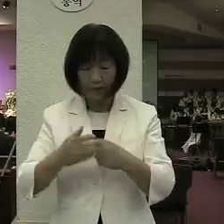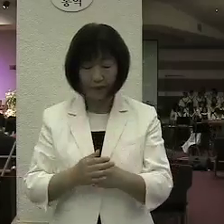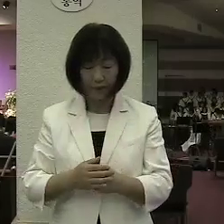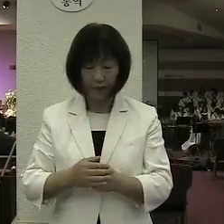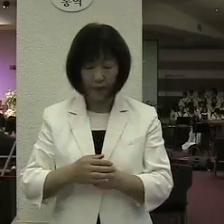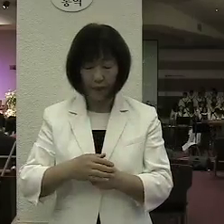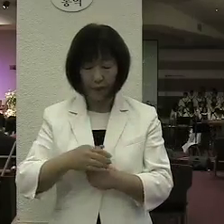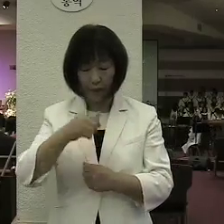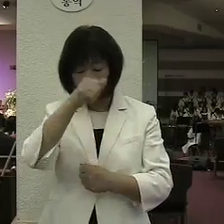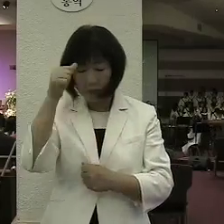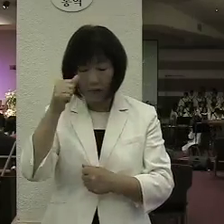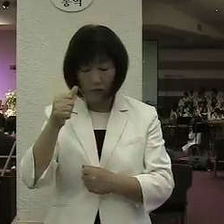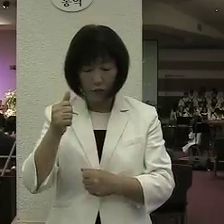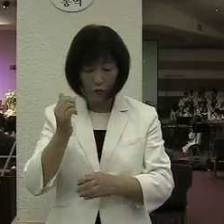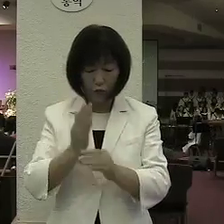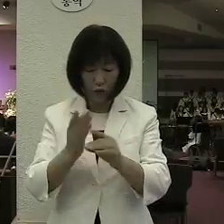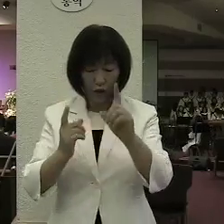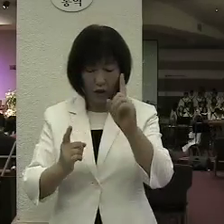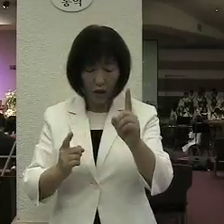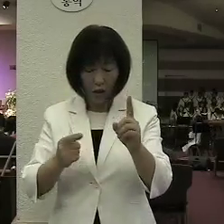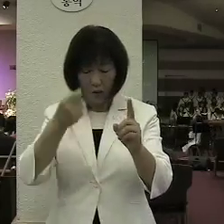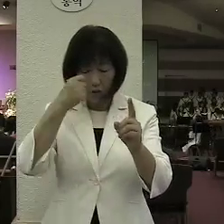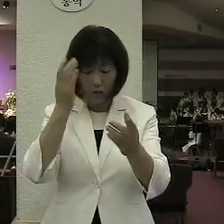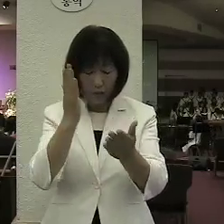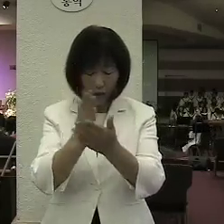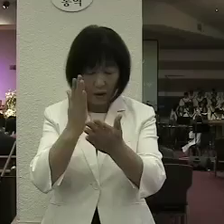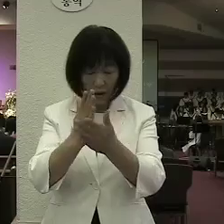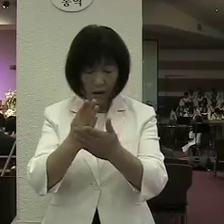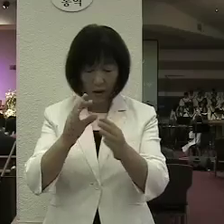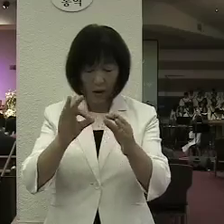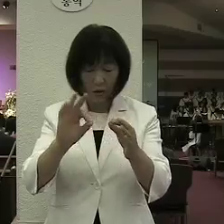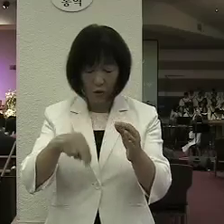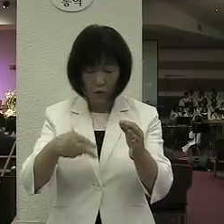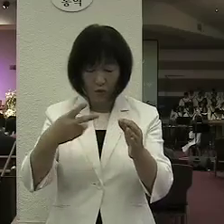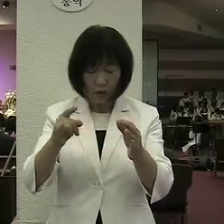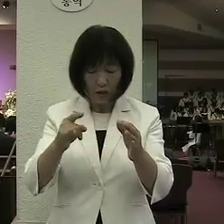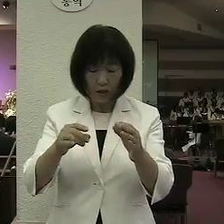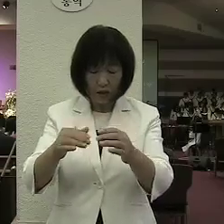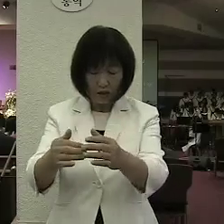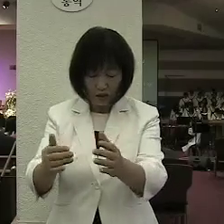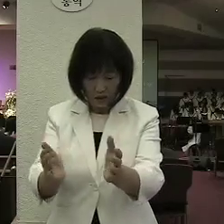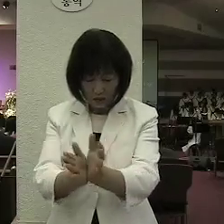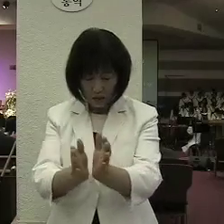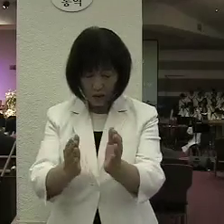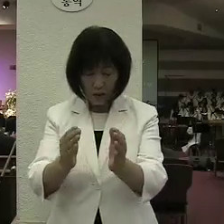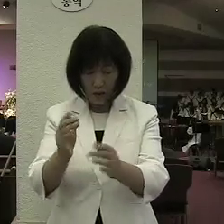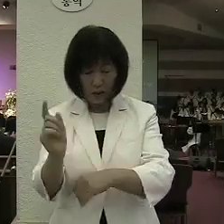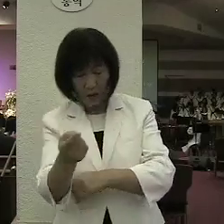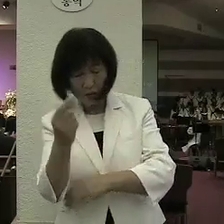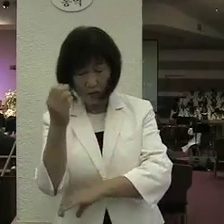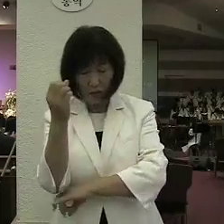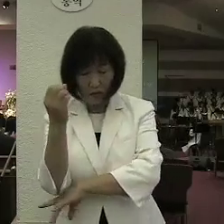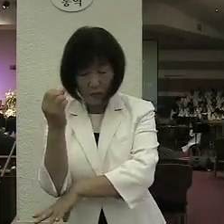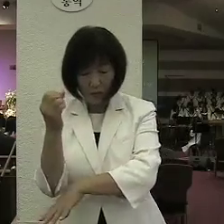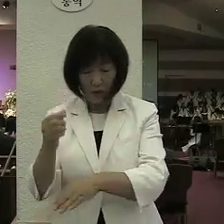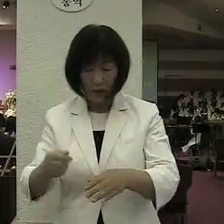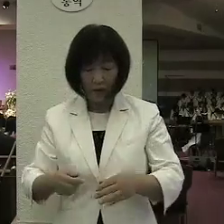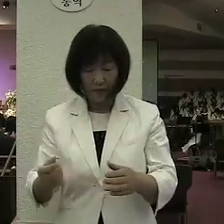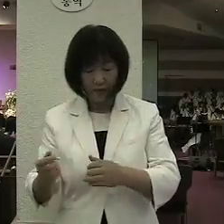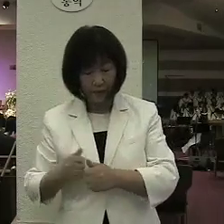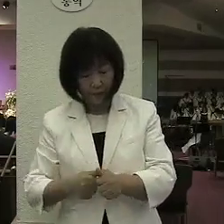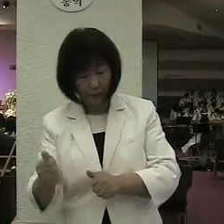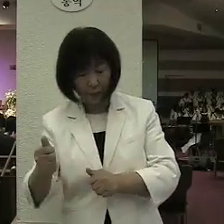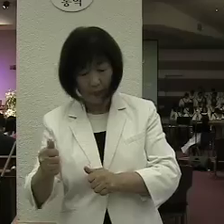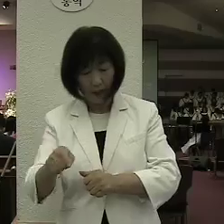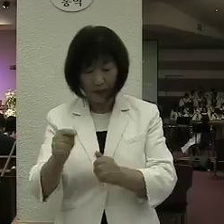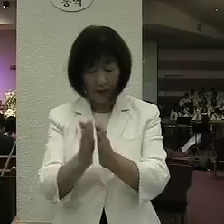보매 기는 천사가 큰 소리로 외치기를 그가 책을 보며 그 입을 되게 합당하니 하늘